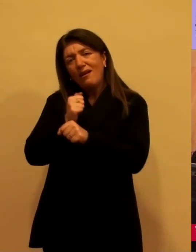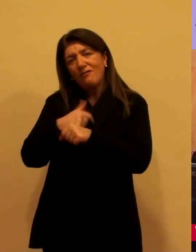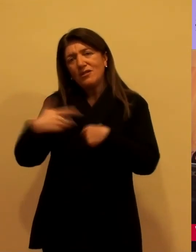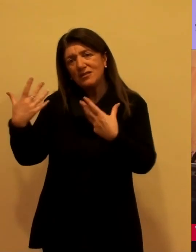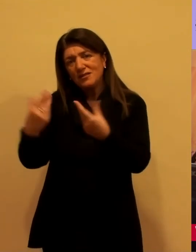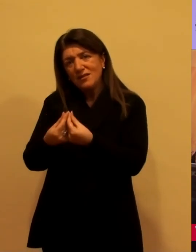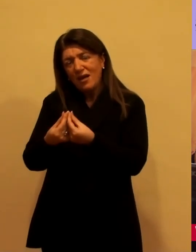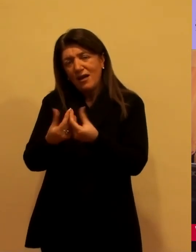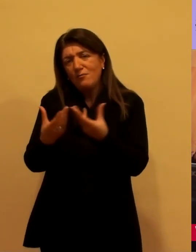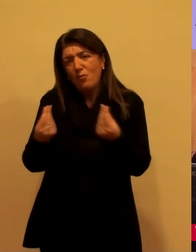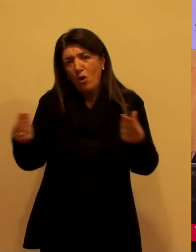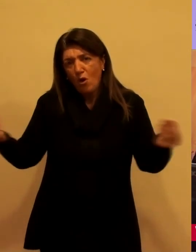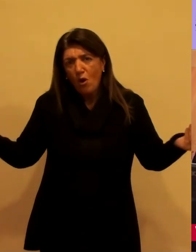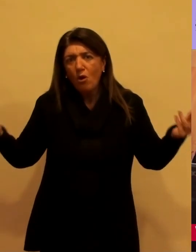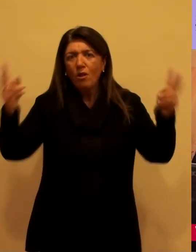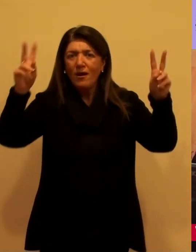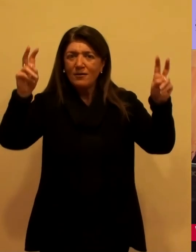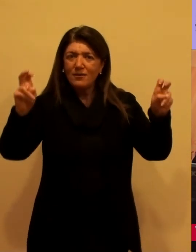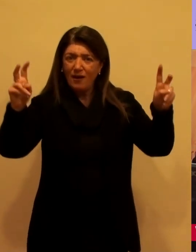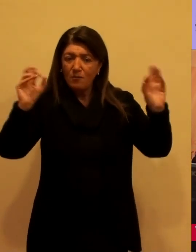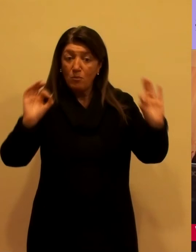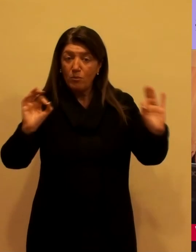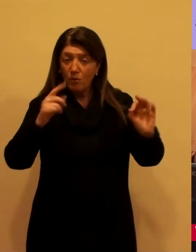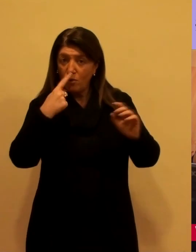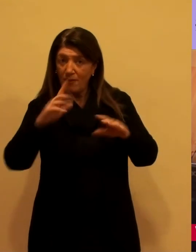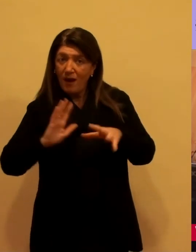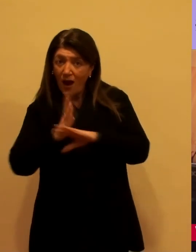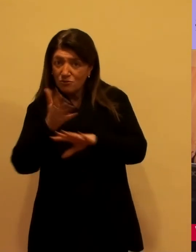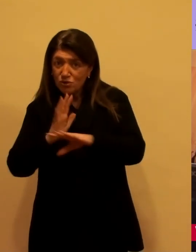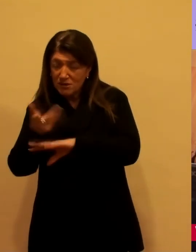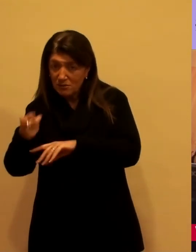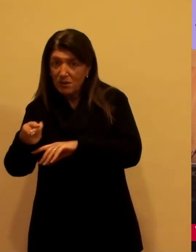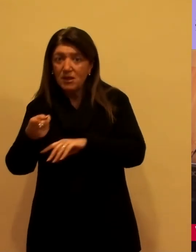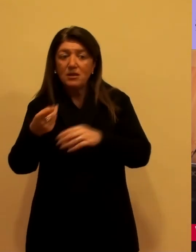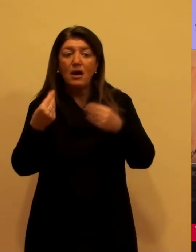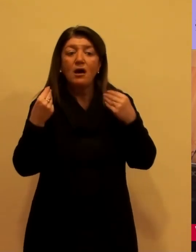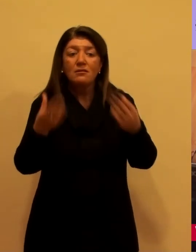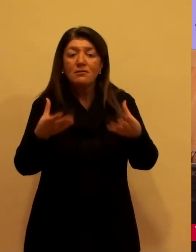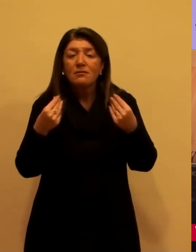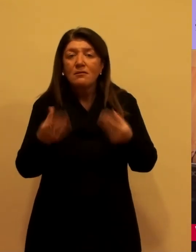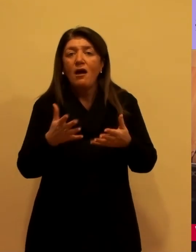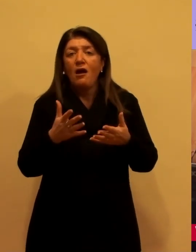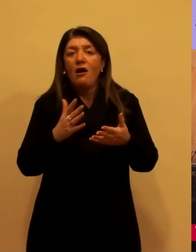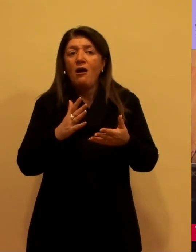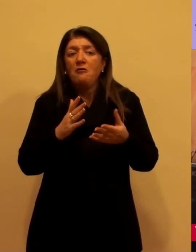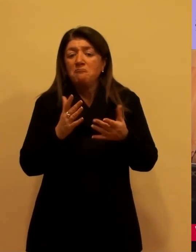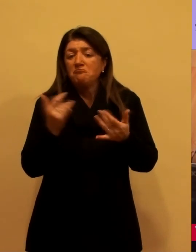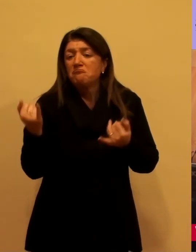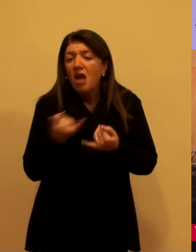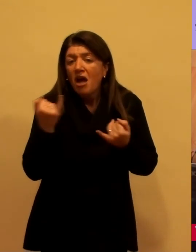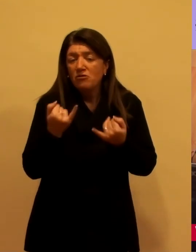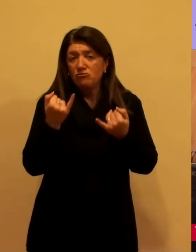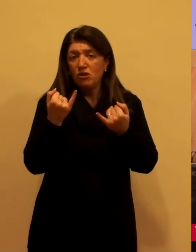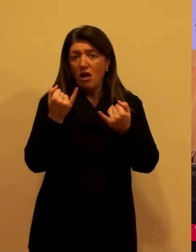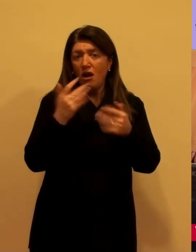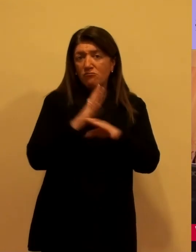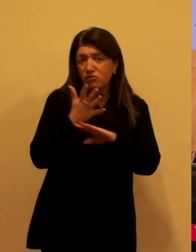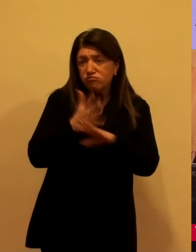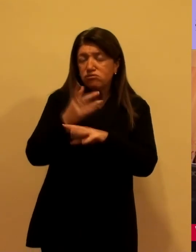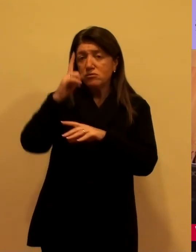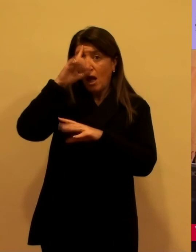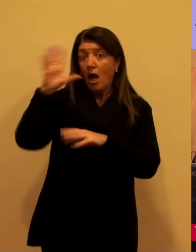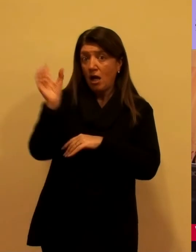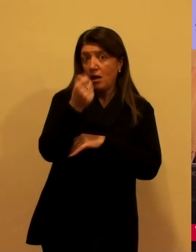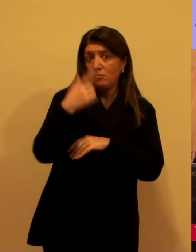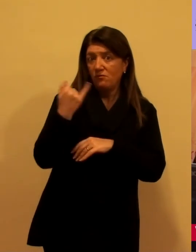tema dell'accessibilità in generale, quindi del rendere fruibile, quindi comprensibile, anche gratuito certe